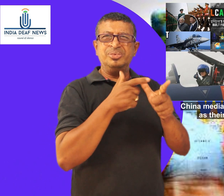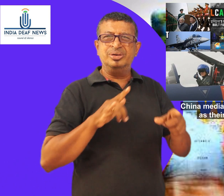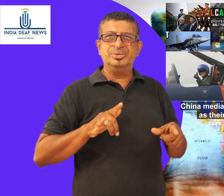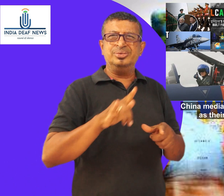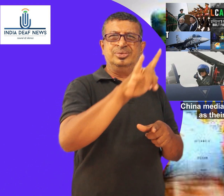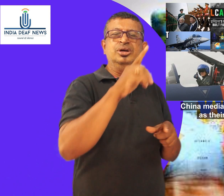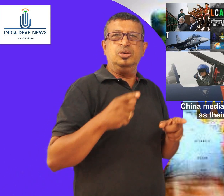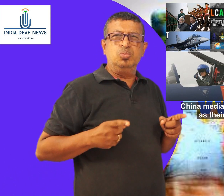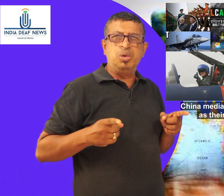को